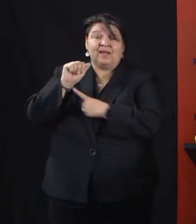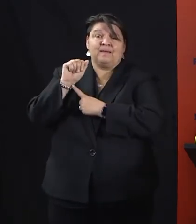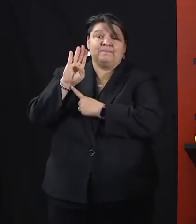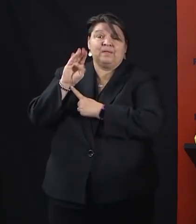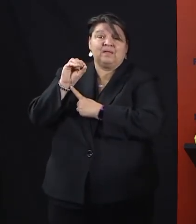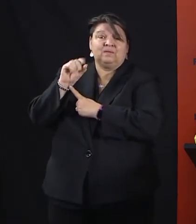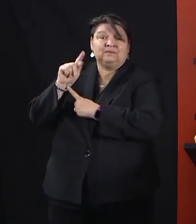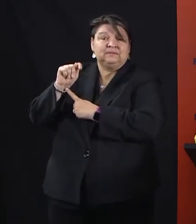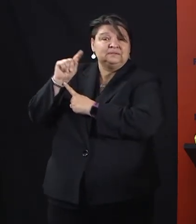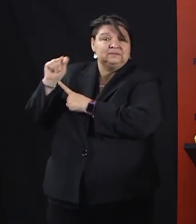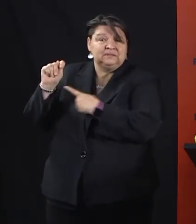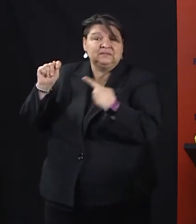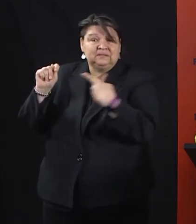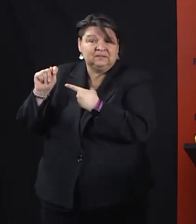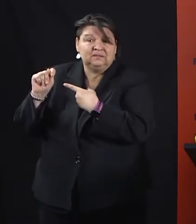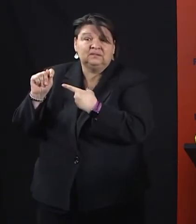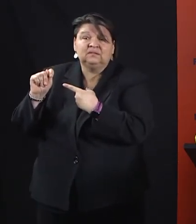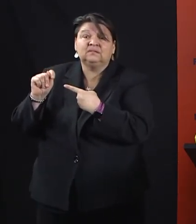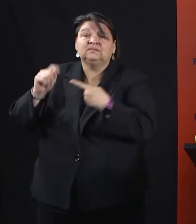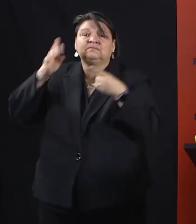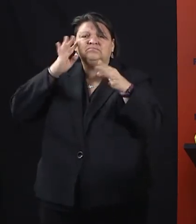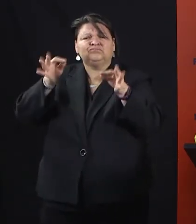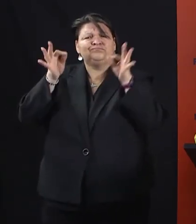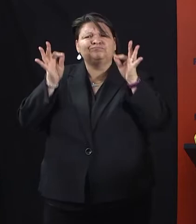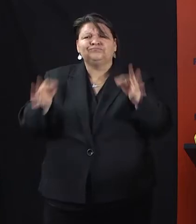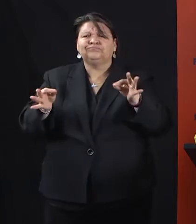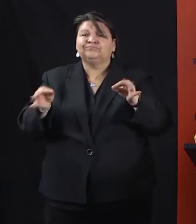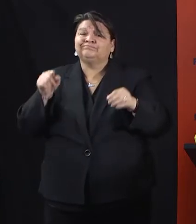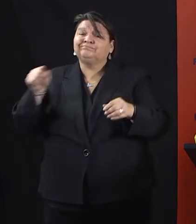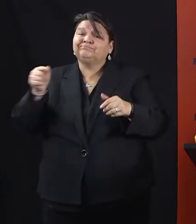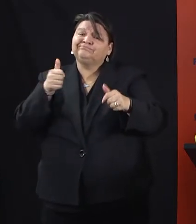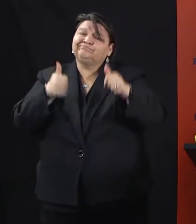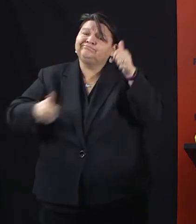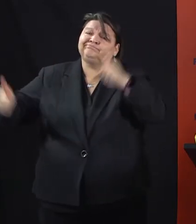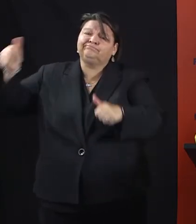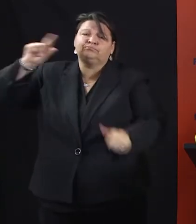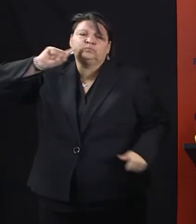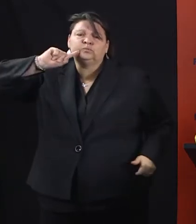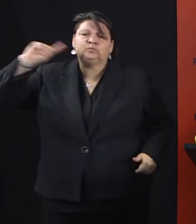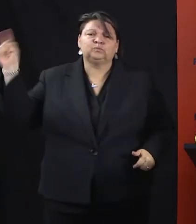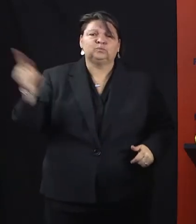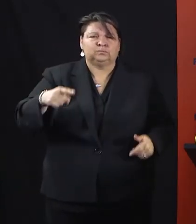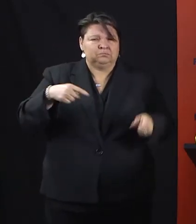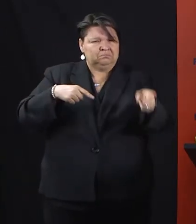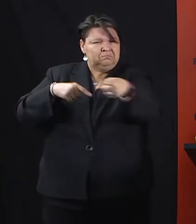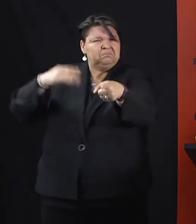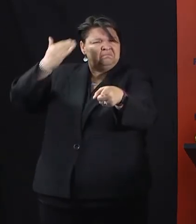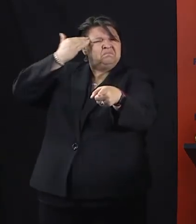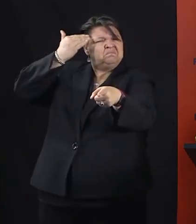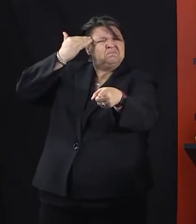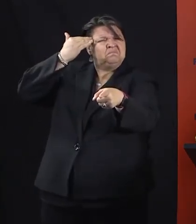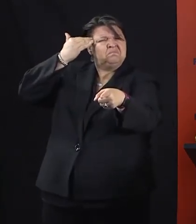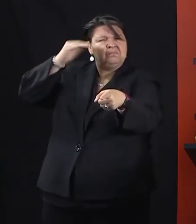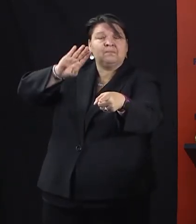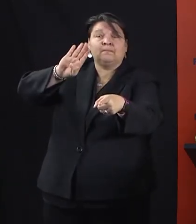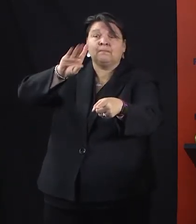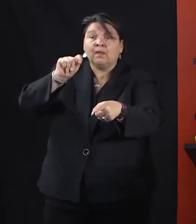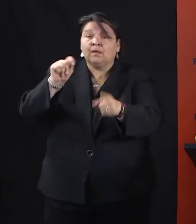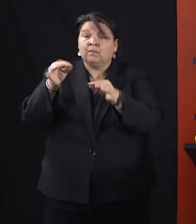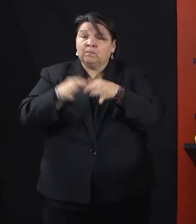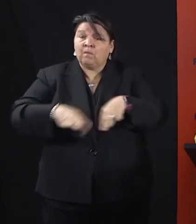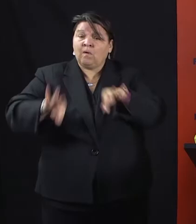sure many of you saw and listened to for a statewide continuity of essential services and activities during